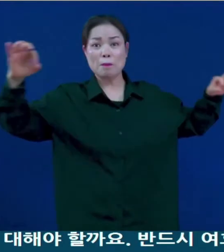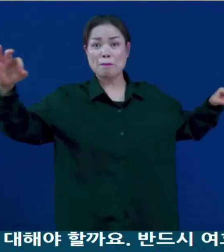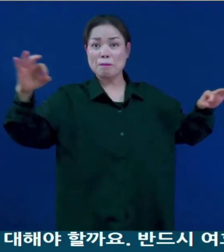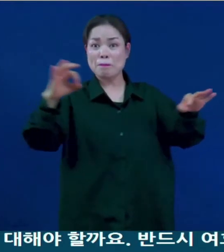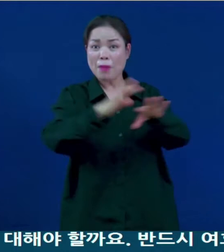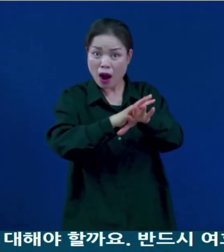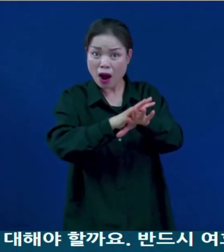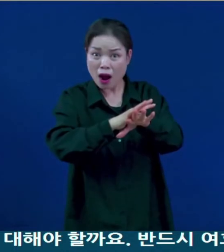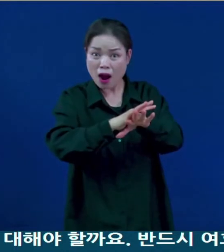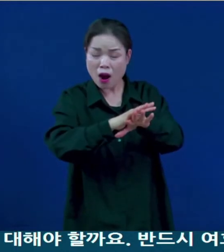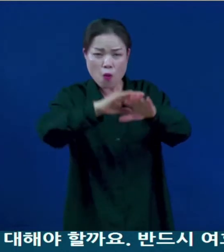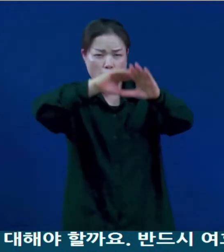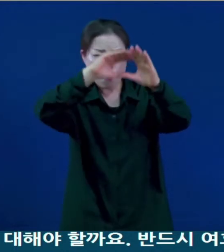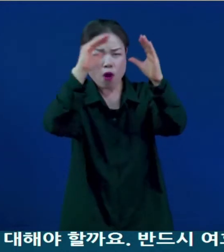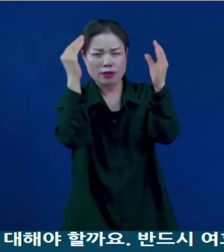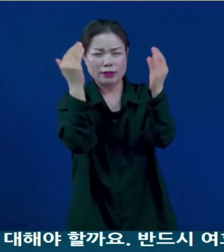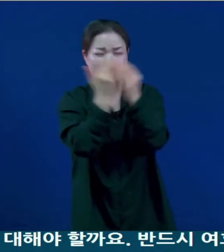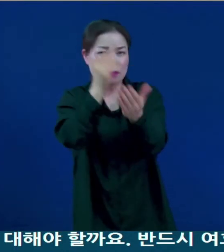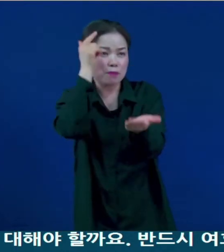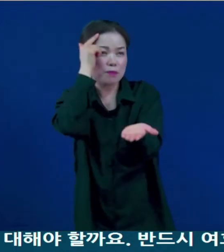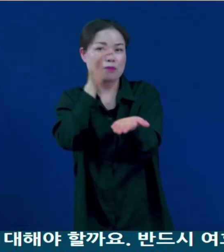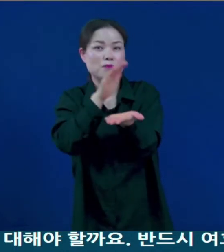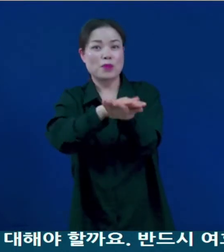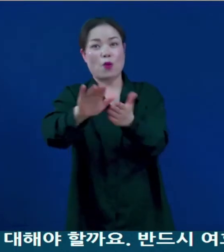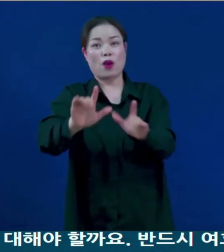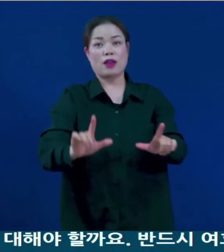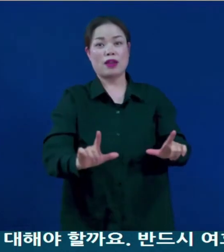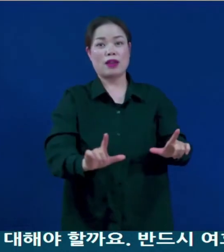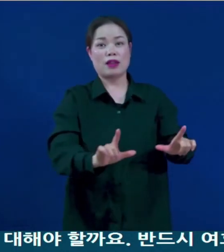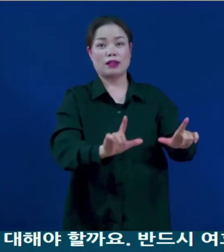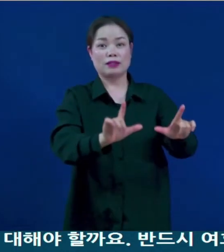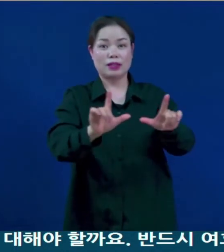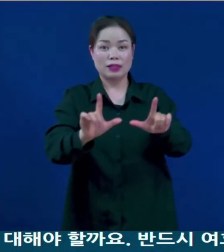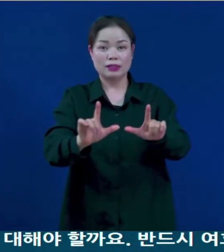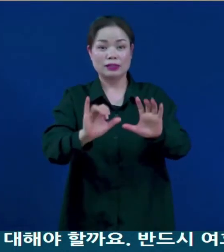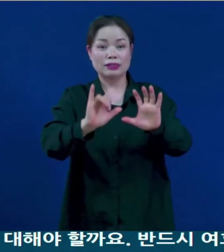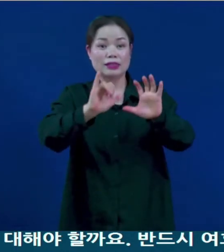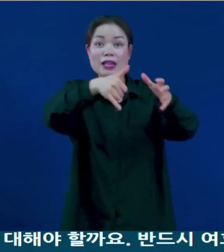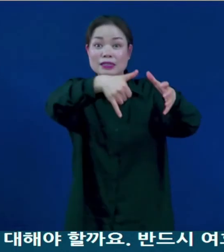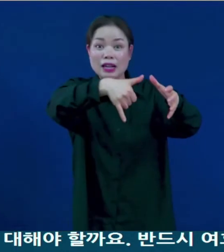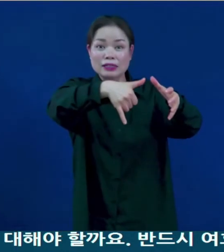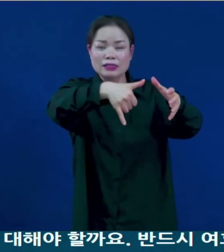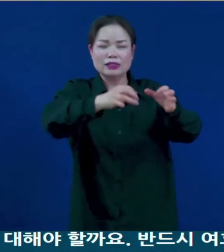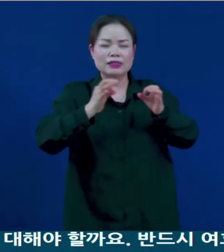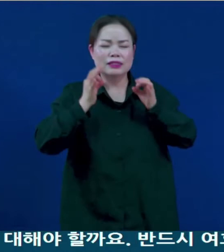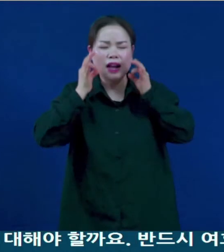사라진 완전한 평화의 세상을 간절히 기대해야 합니다.